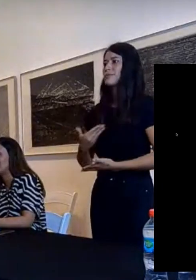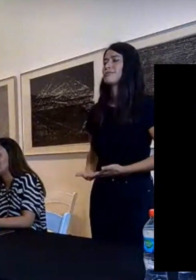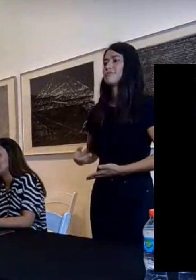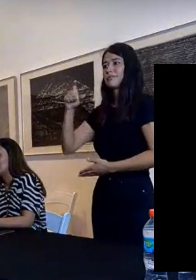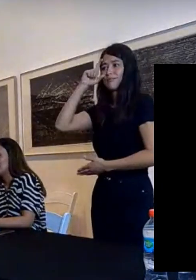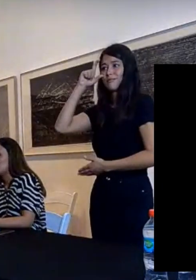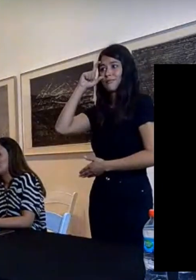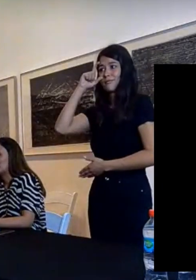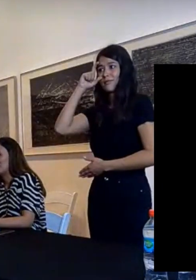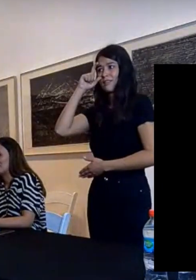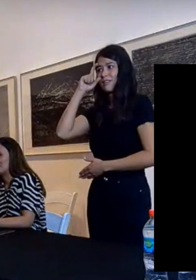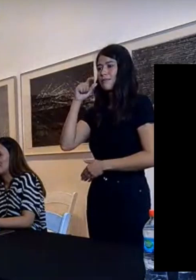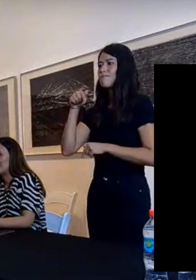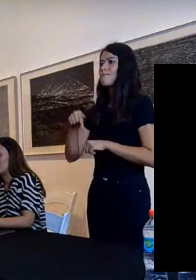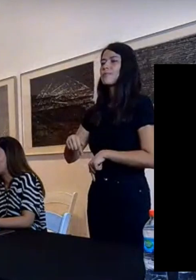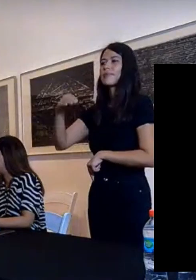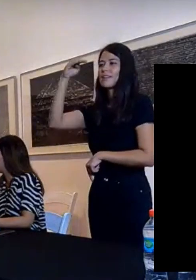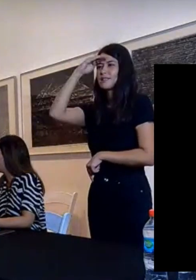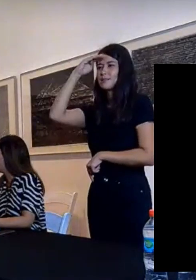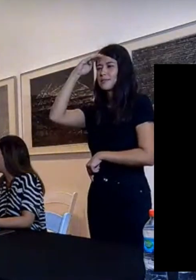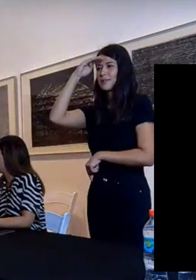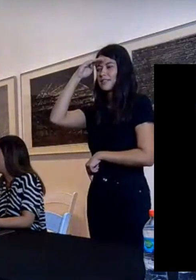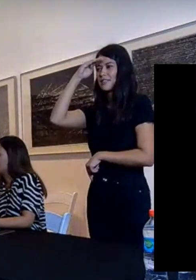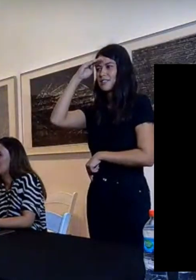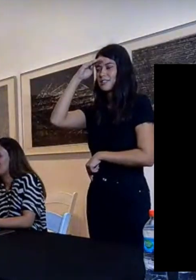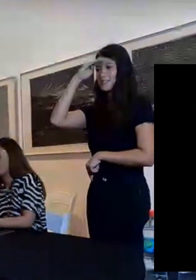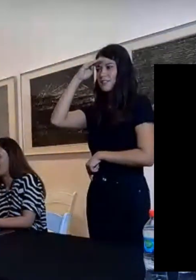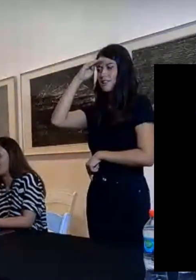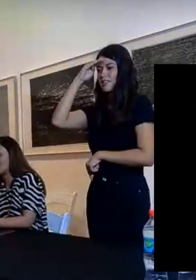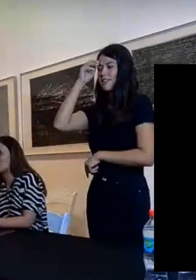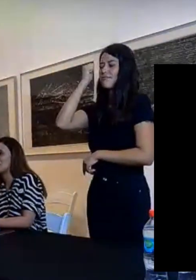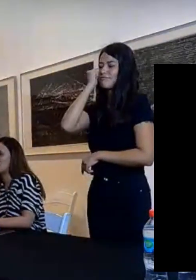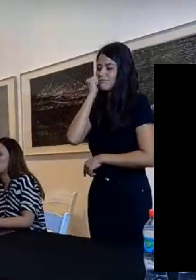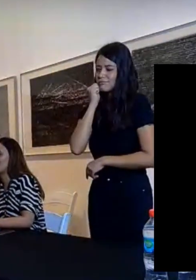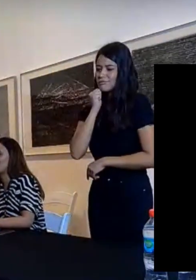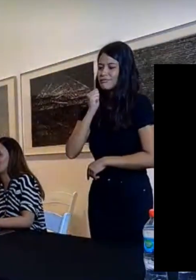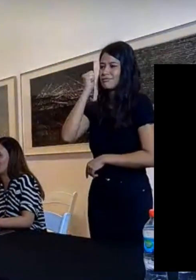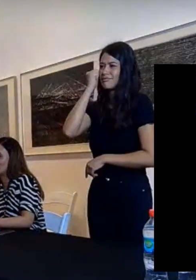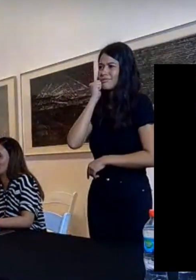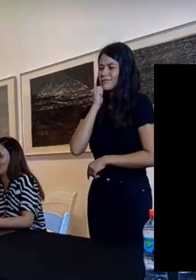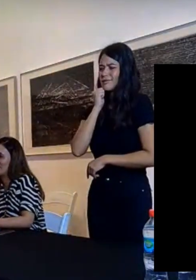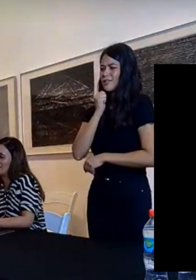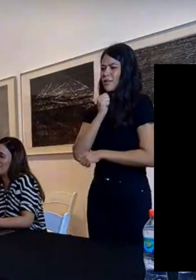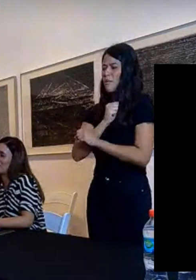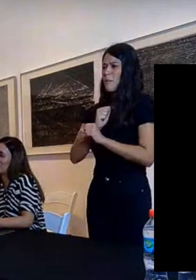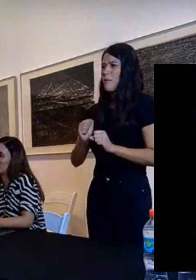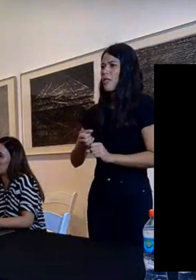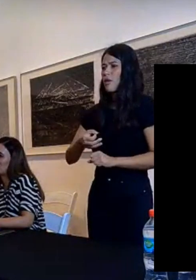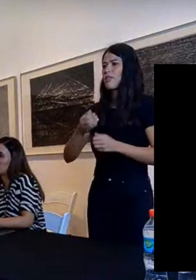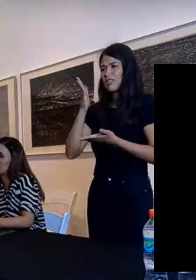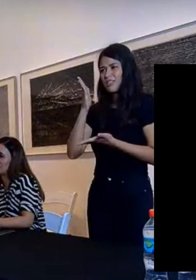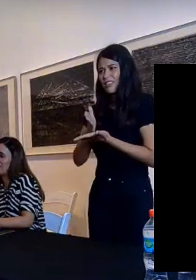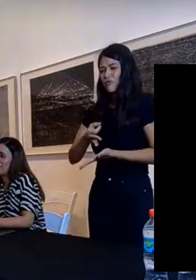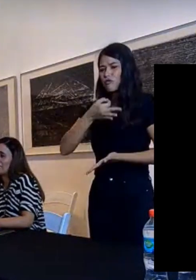Allende. Una experiencia que no deja de hablar de los afectos. No podemos evitar hoy día hablar de los